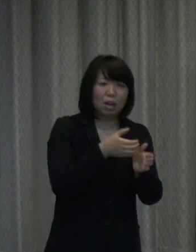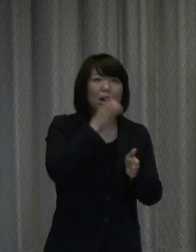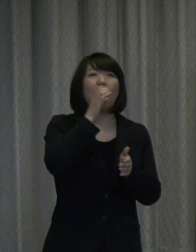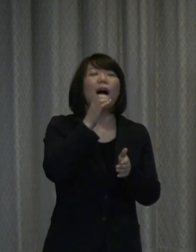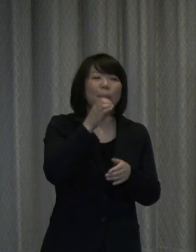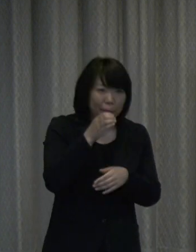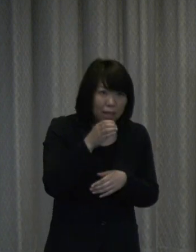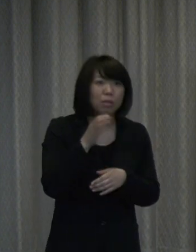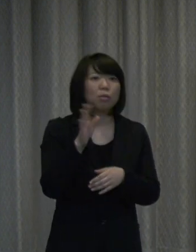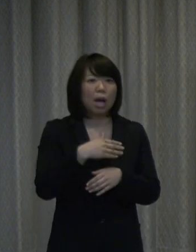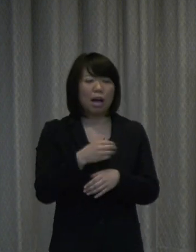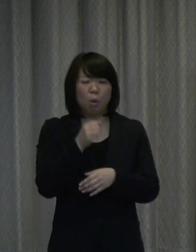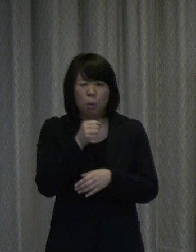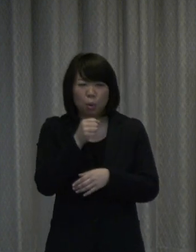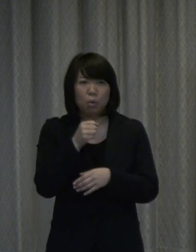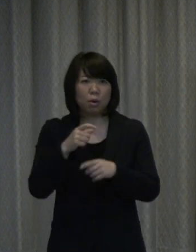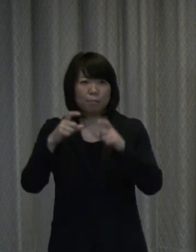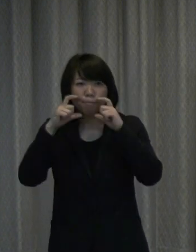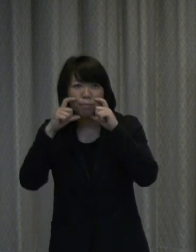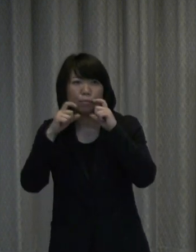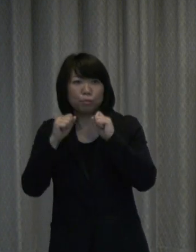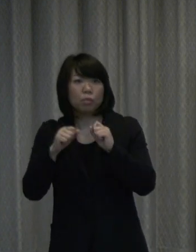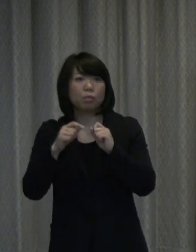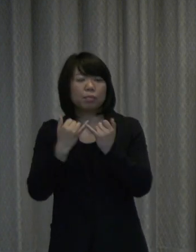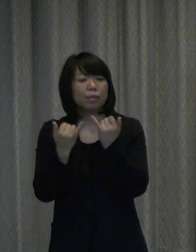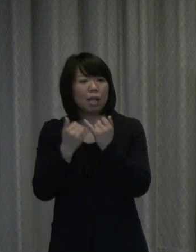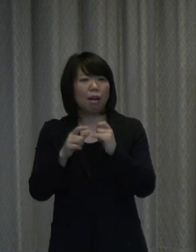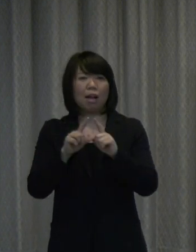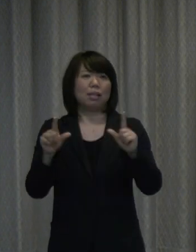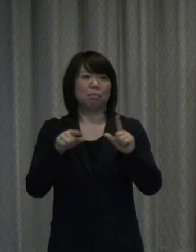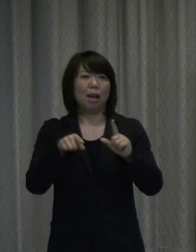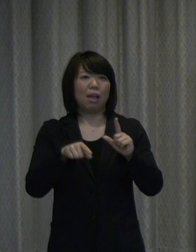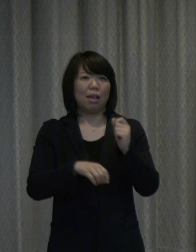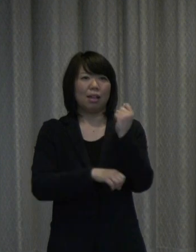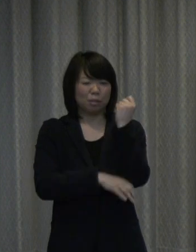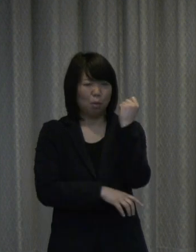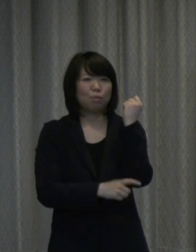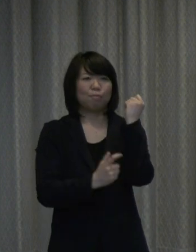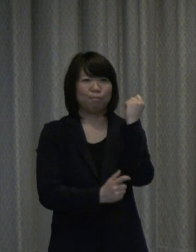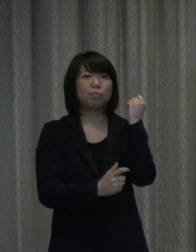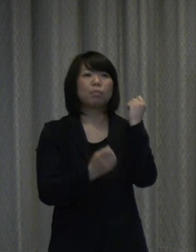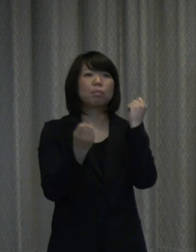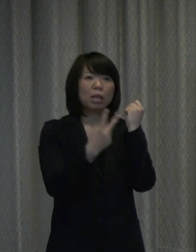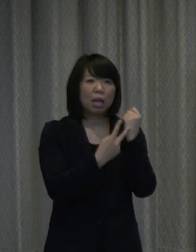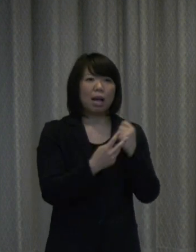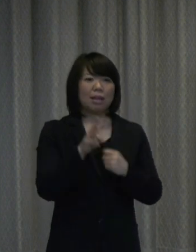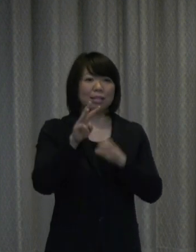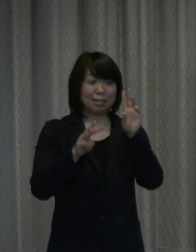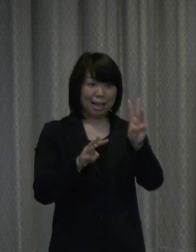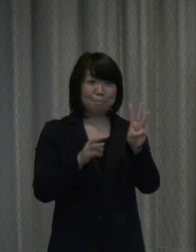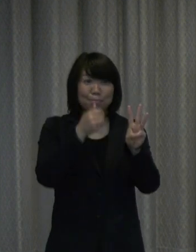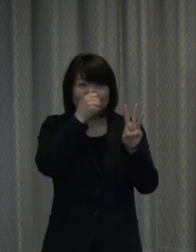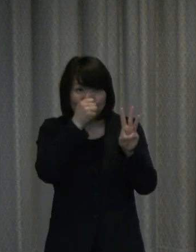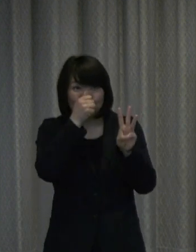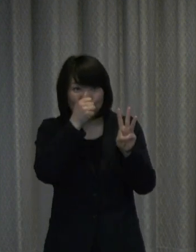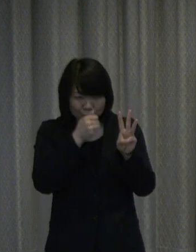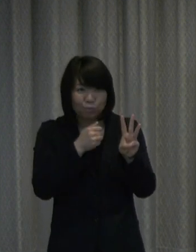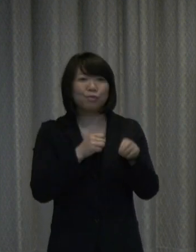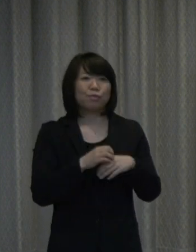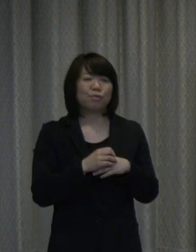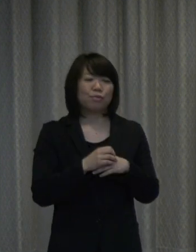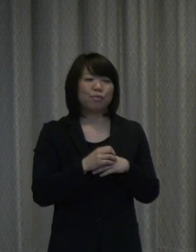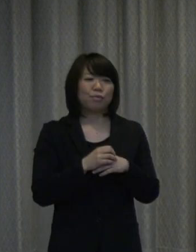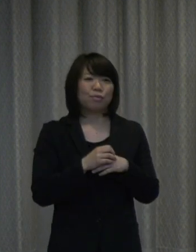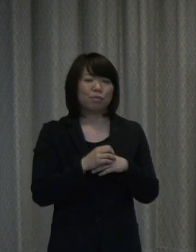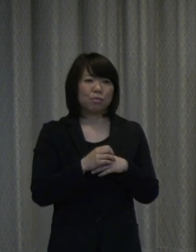い、咳エチケットなどの基本的な感染予防策の徹底とともに、 3つの密を避けていただくこと、そ